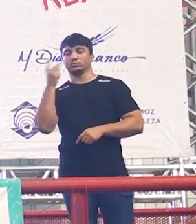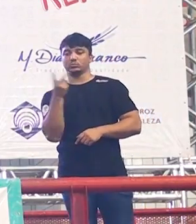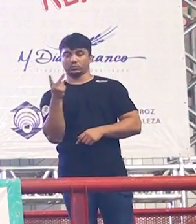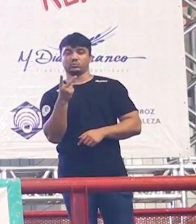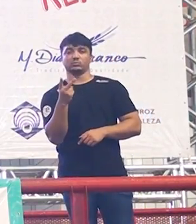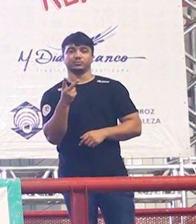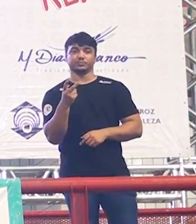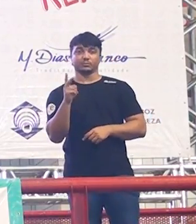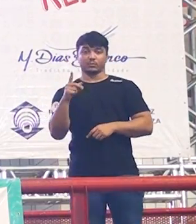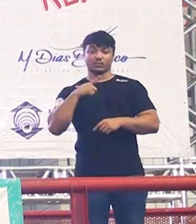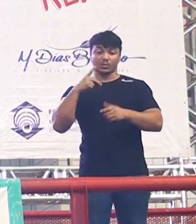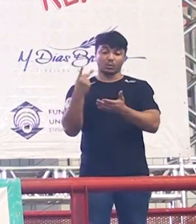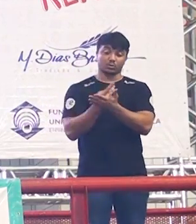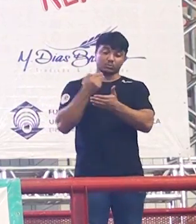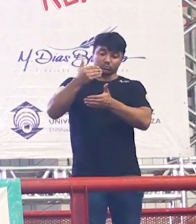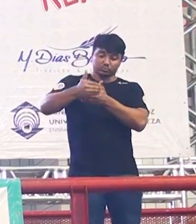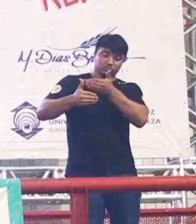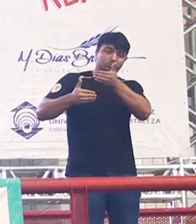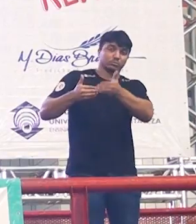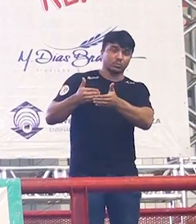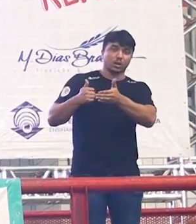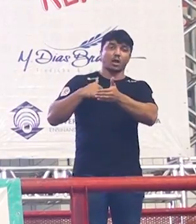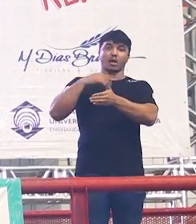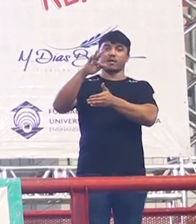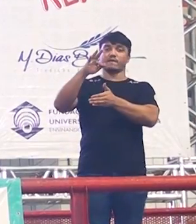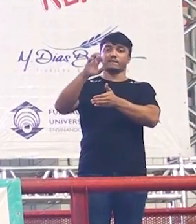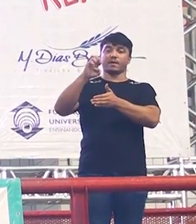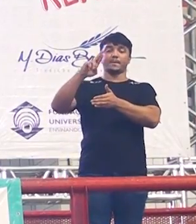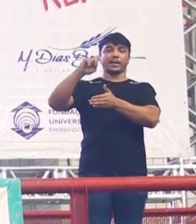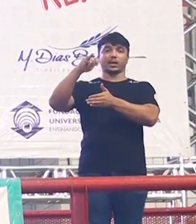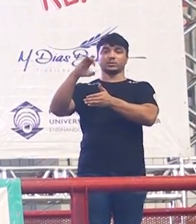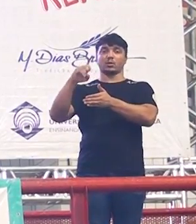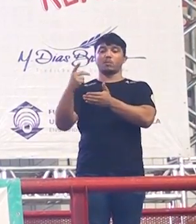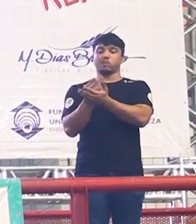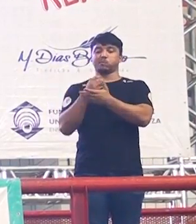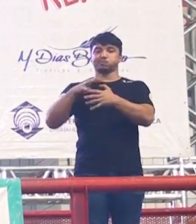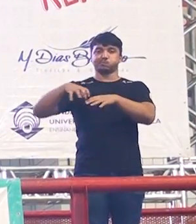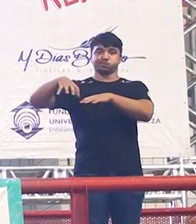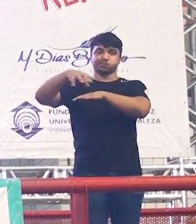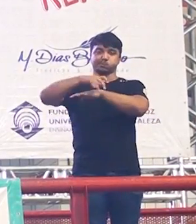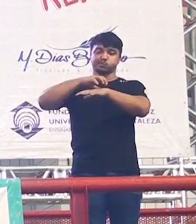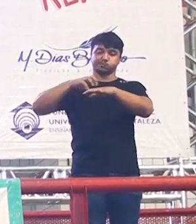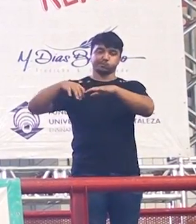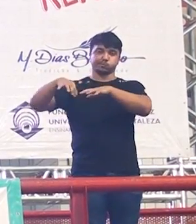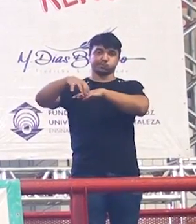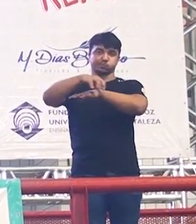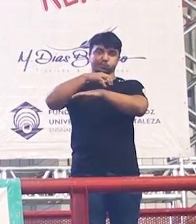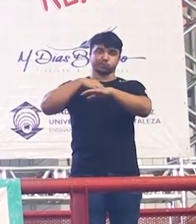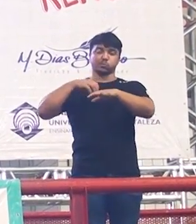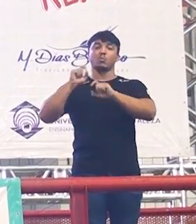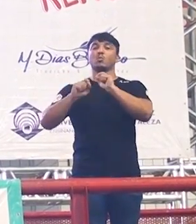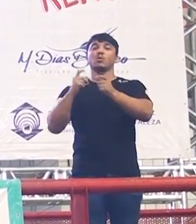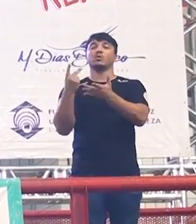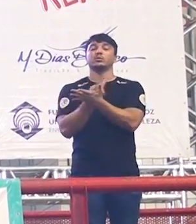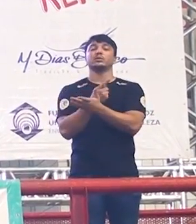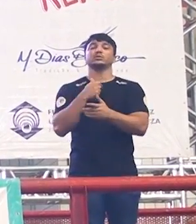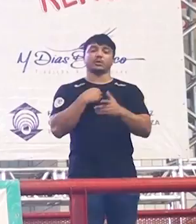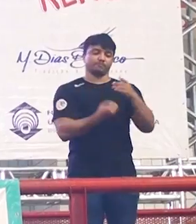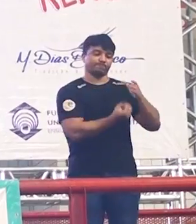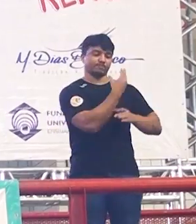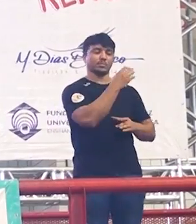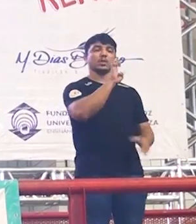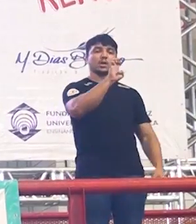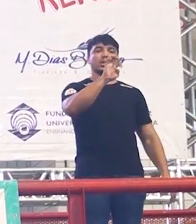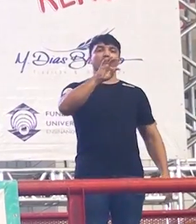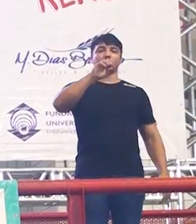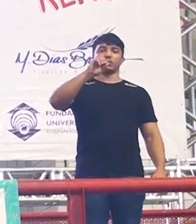passam por uma segunda etapa, que é uma fermentação. E nessa segunda etapa, chamada fermentação, é gerado o etanol.